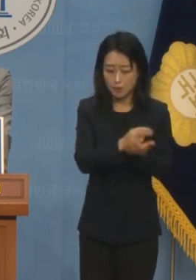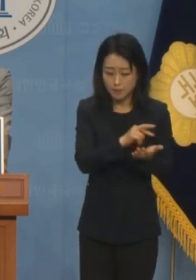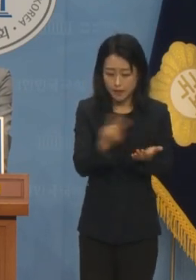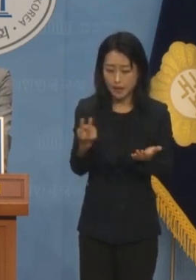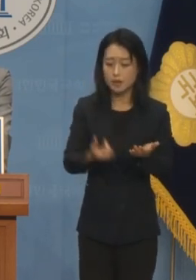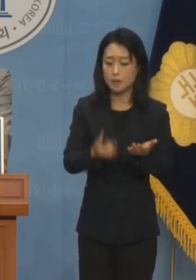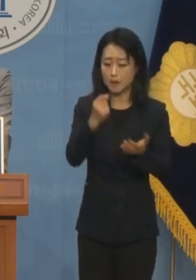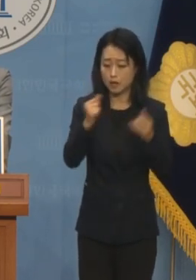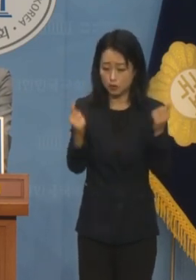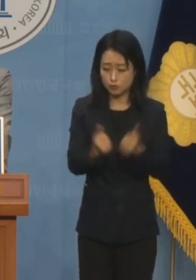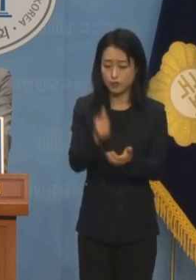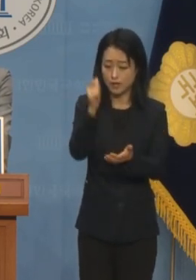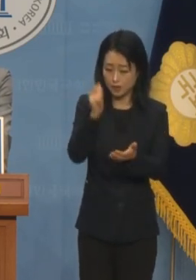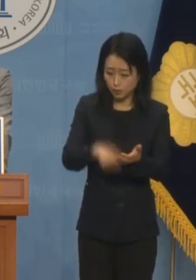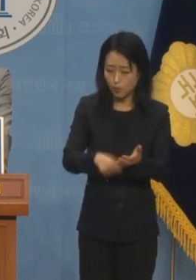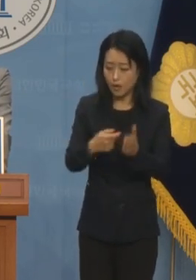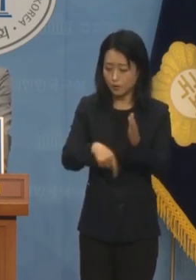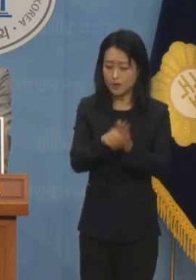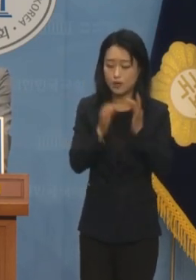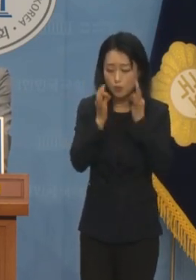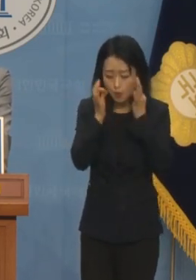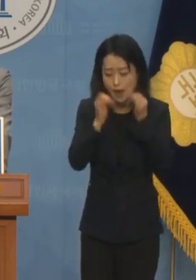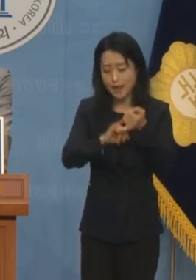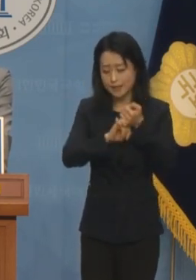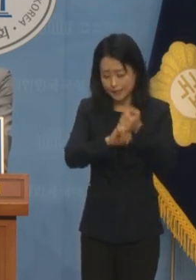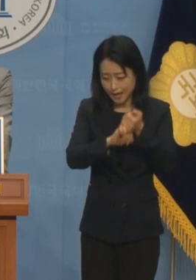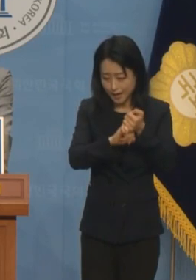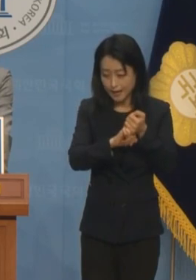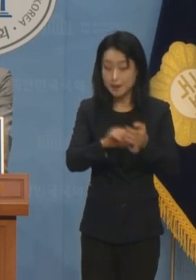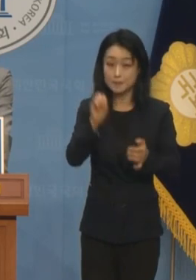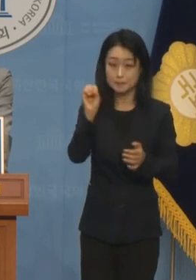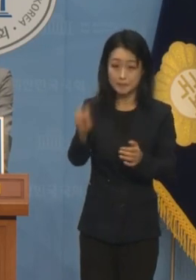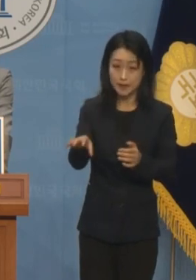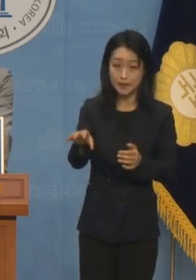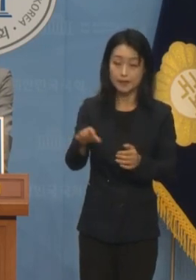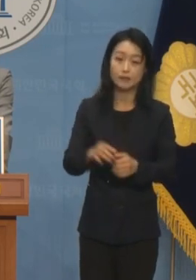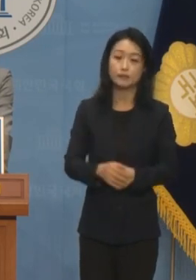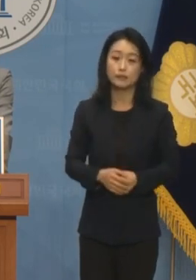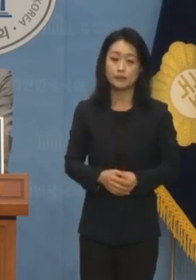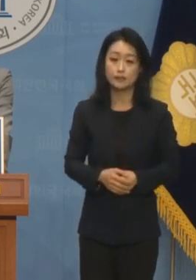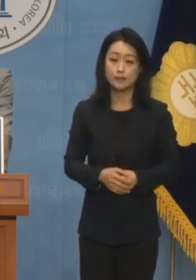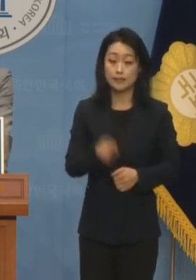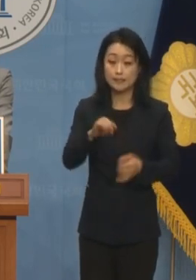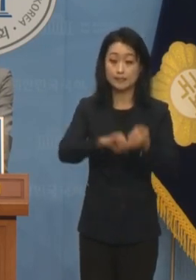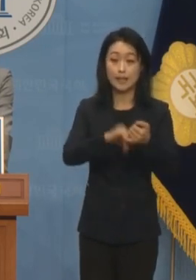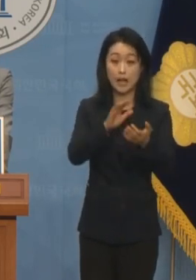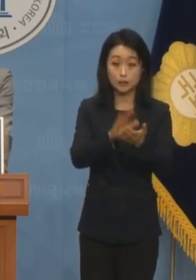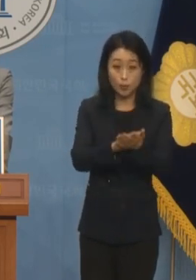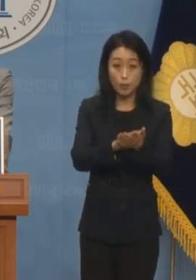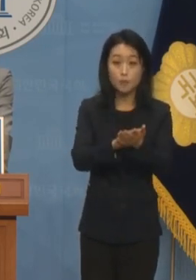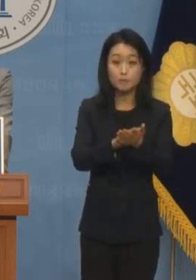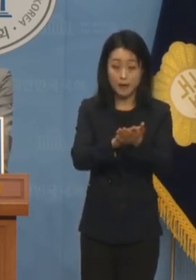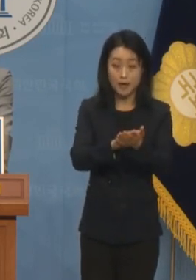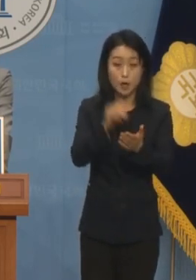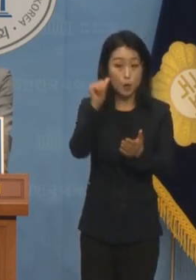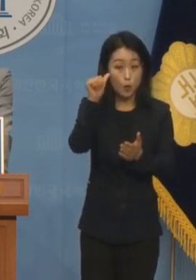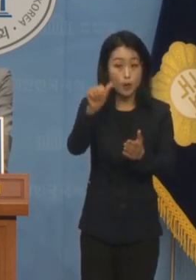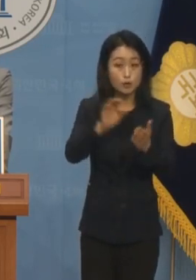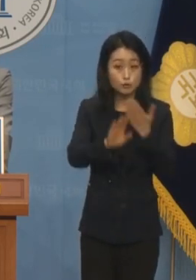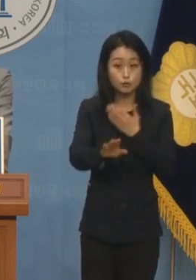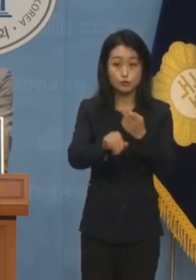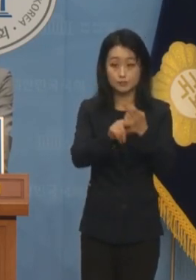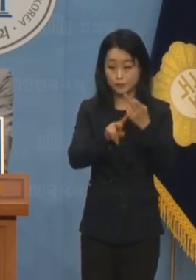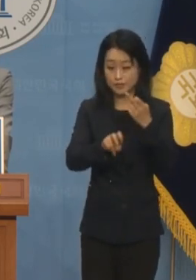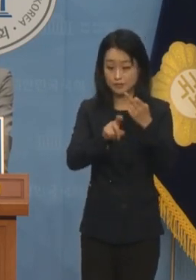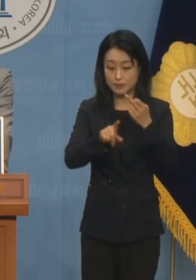조속히 국회에서 의결될 수 있도록 최선을 다하겠다라고 약속했습니다. 이 약속을 한 지 불과 5일 후인 12월